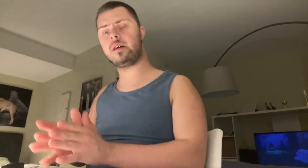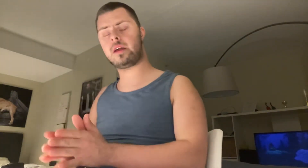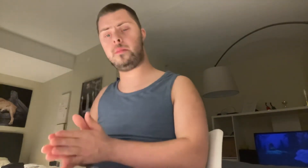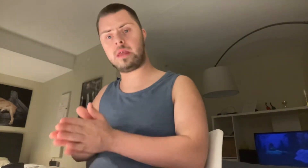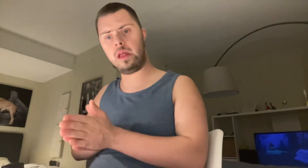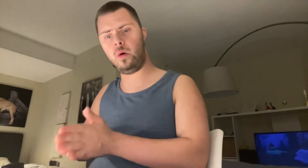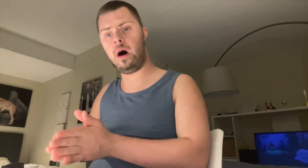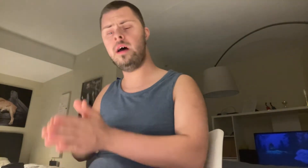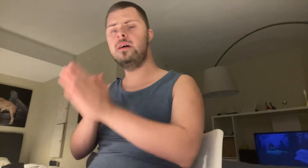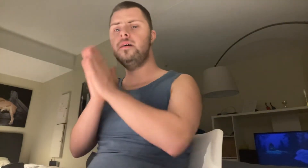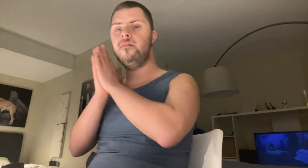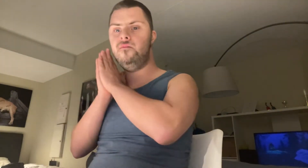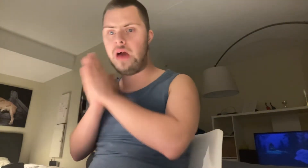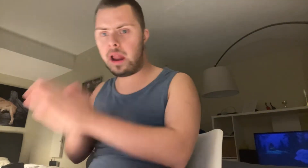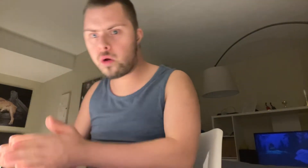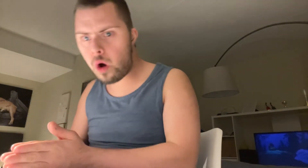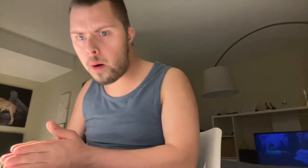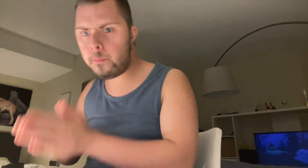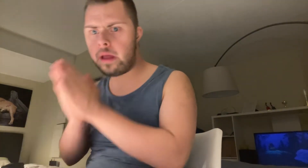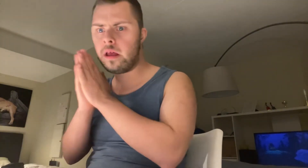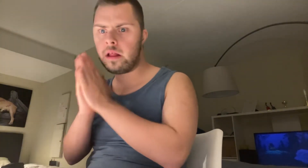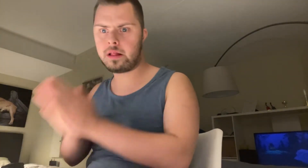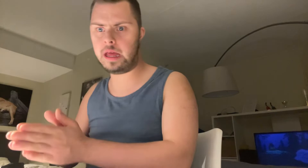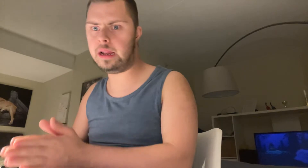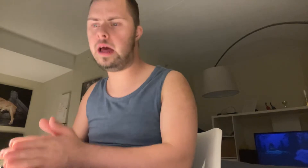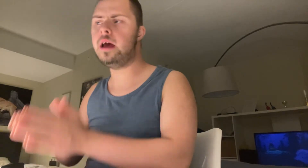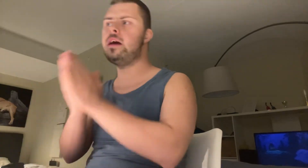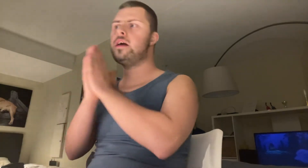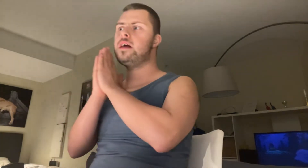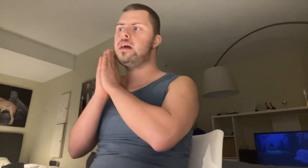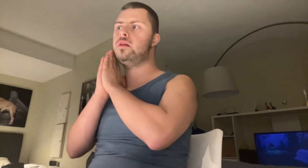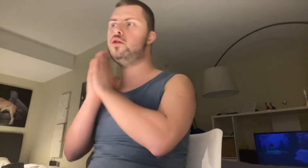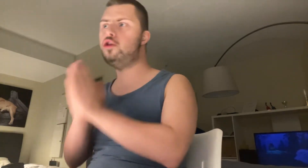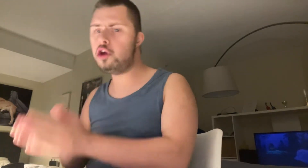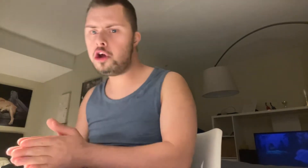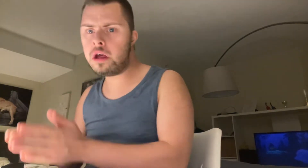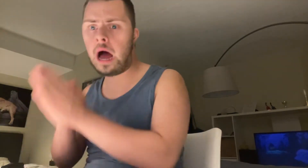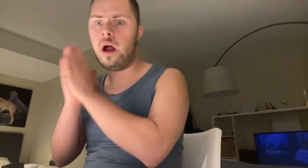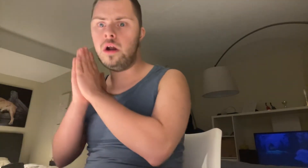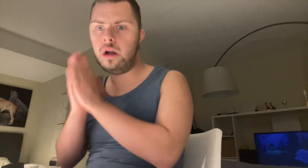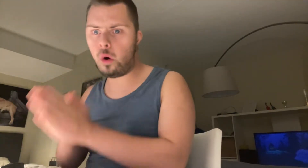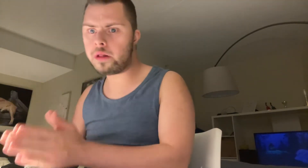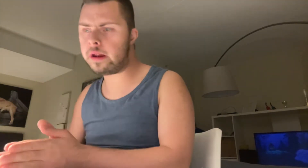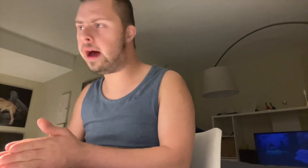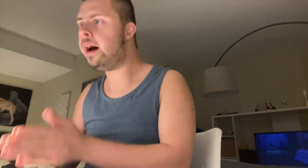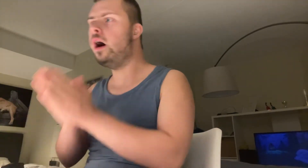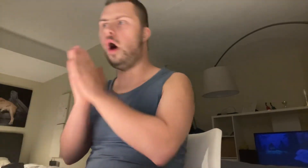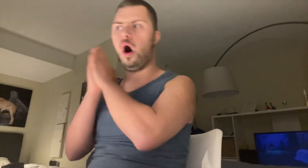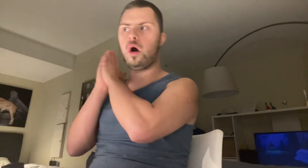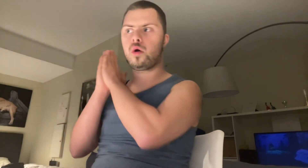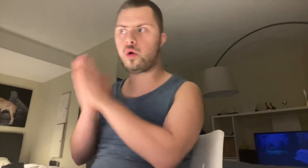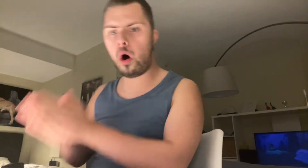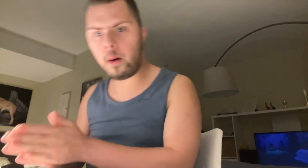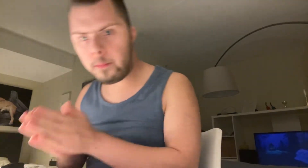kan man säga då, välkommen till nya låtarna har